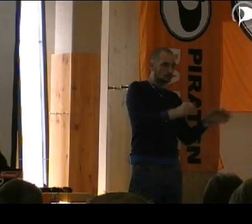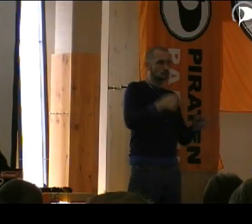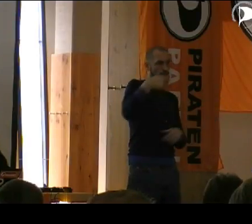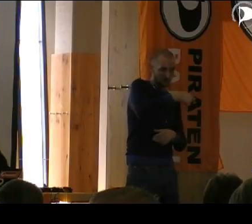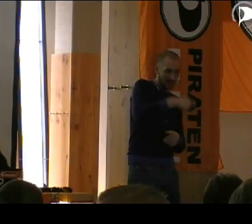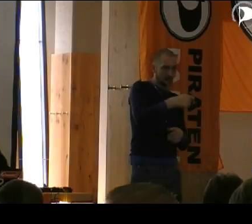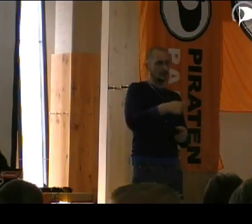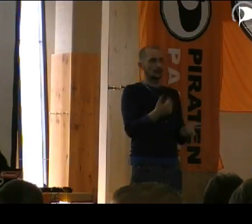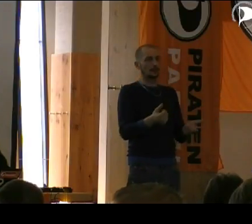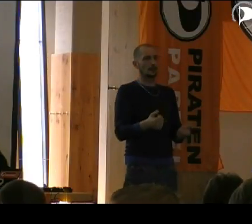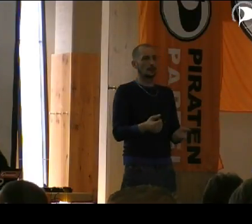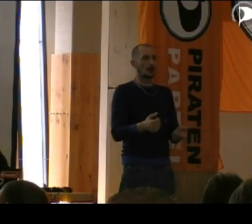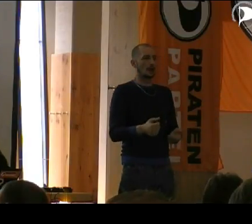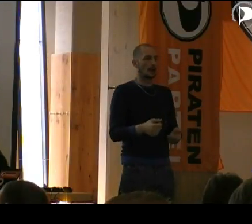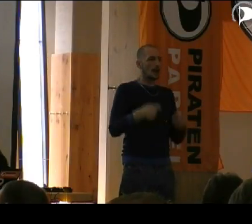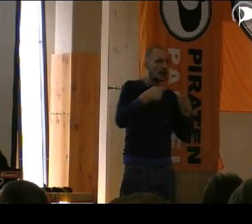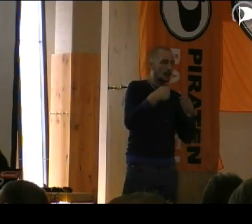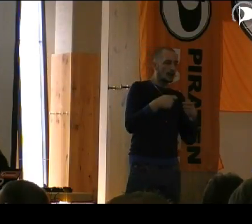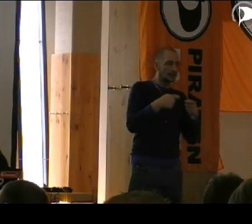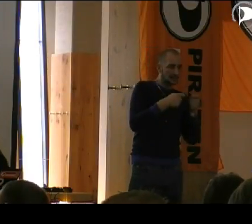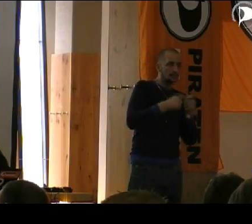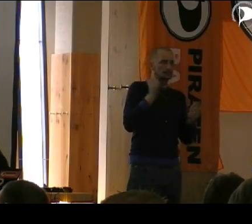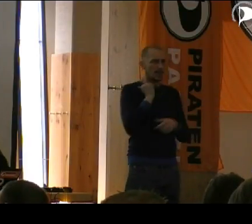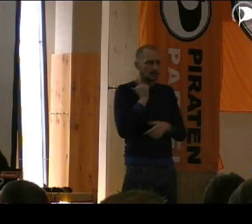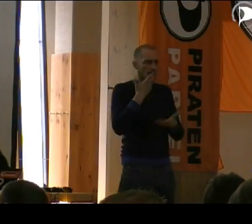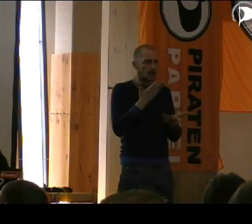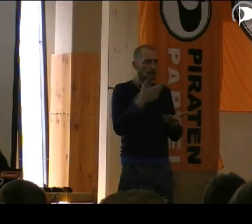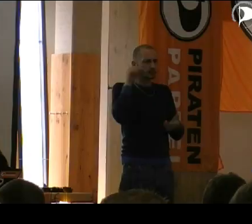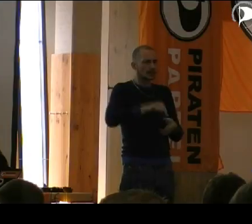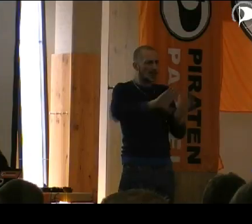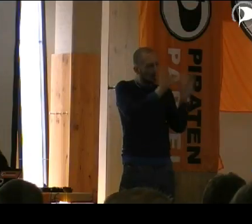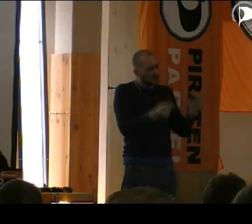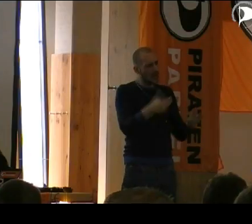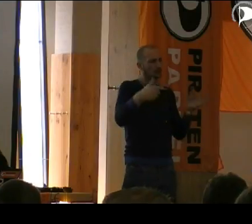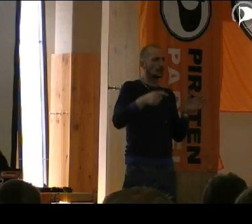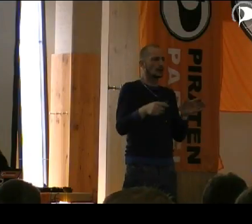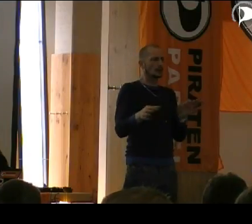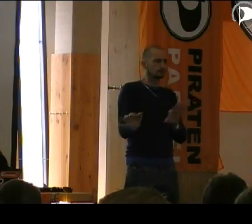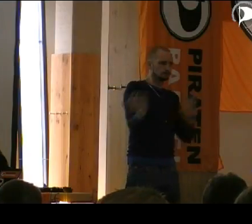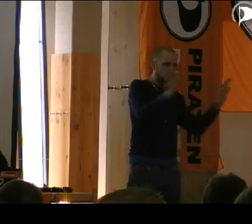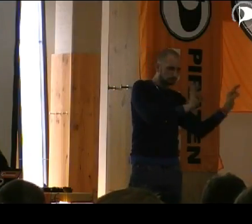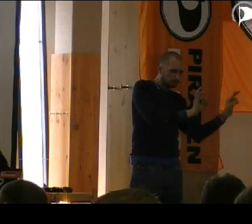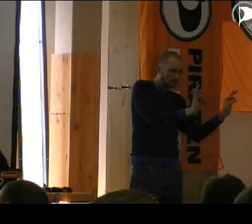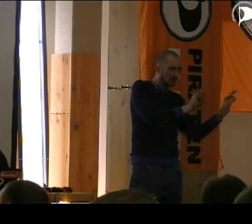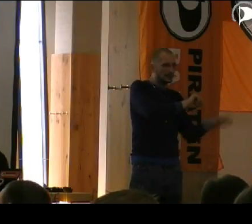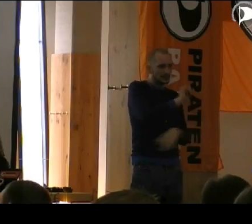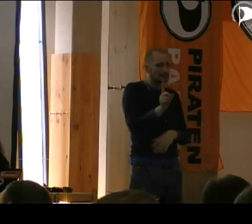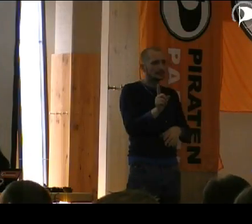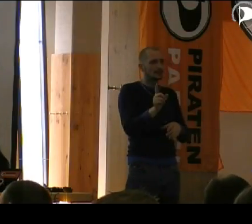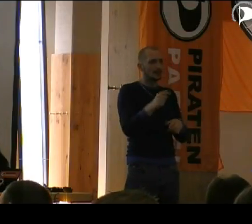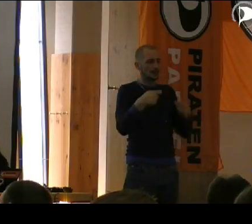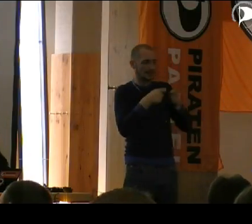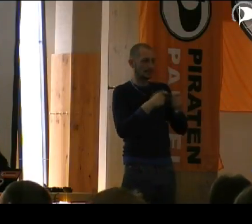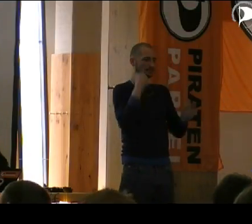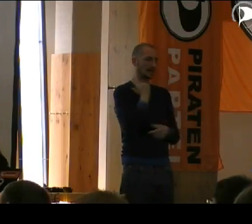der buchhaltung nachvollzogen und haben von allen rechten licht mitgliedsbeiträge oder spenden